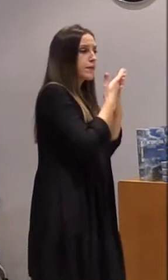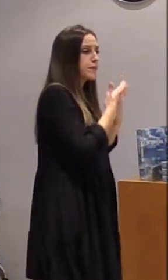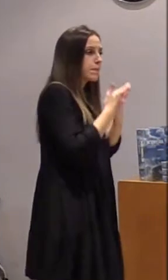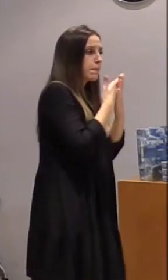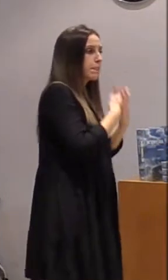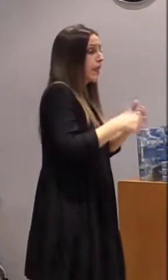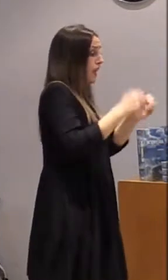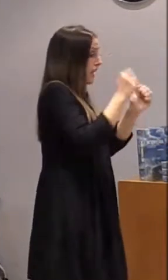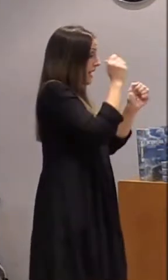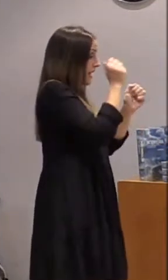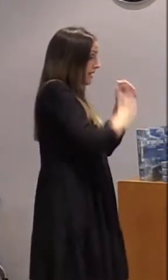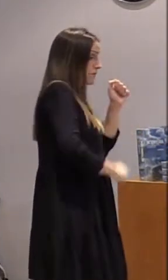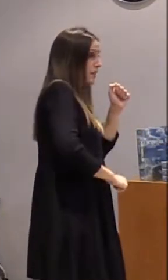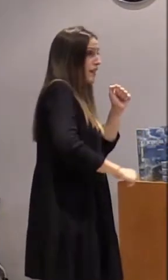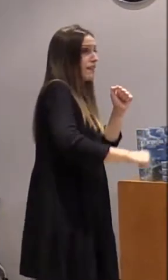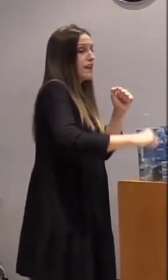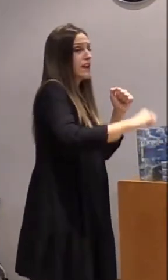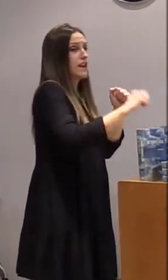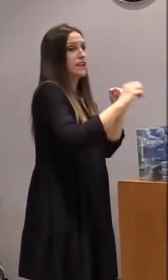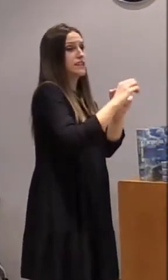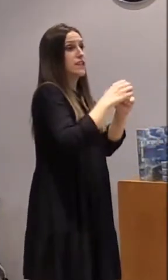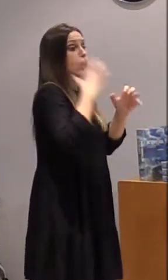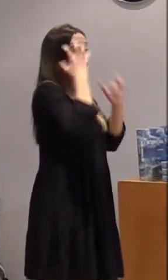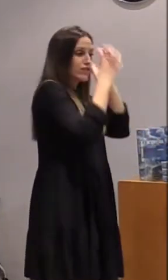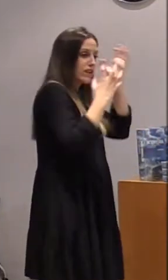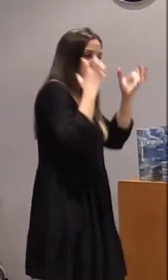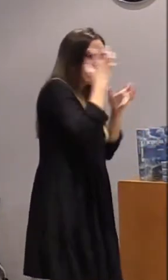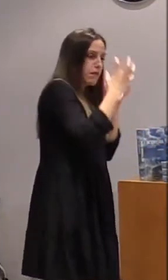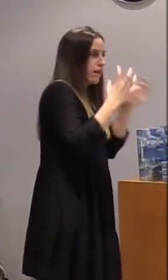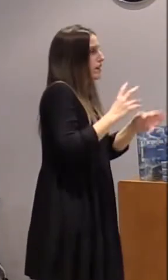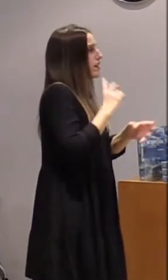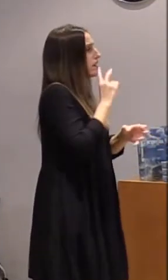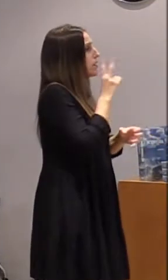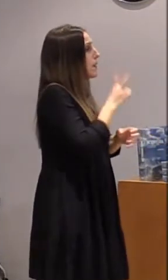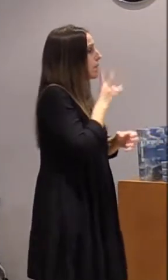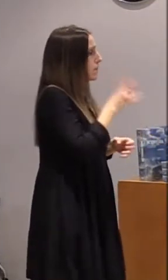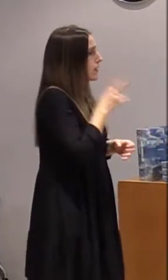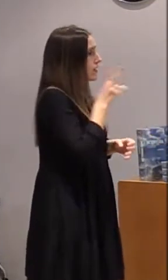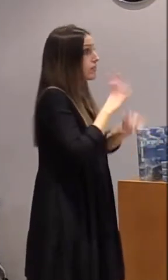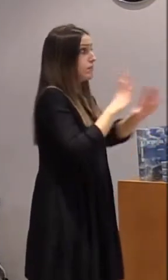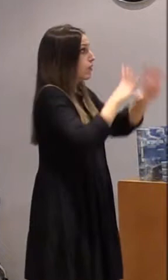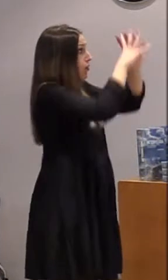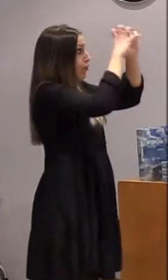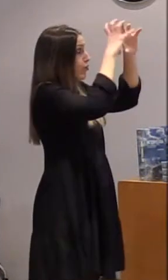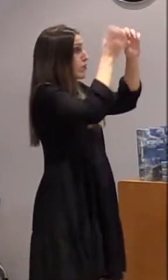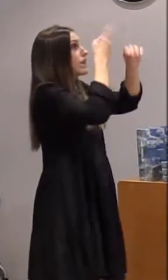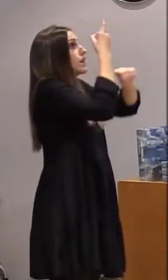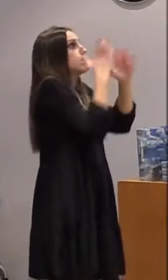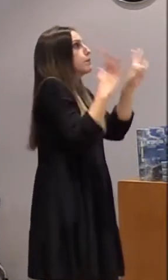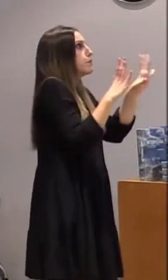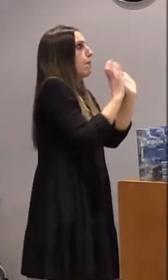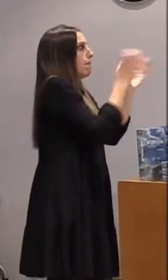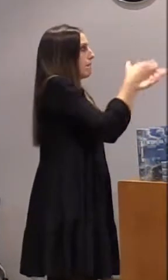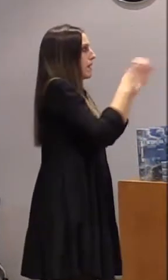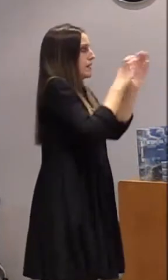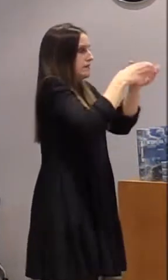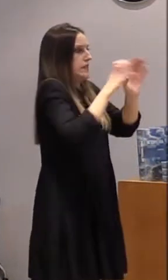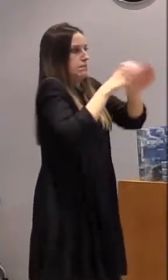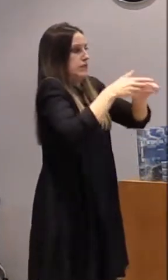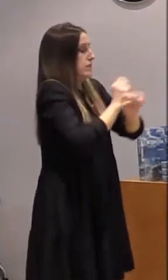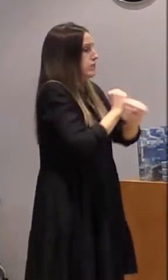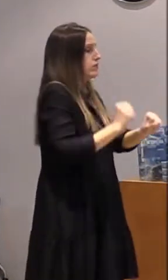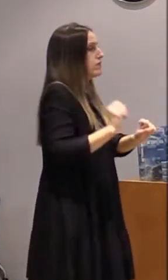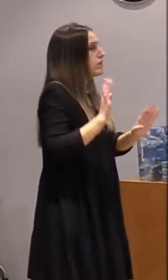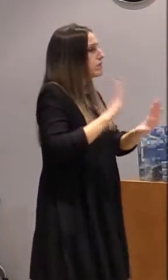las piedras, la geología, las especies animales, las especies vegetales, pero las nubes estaban ahí y no había manera de clasificarlas. Y Howard